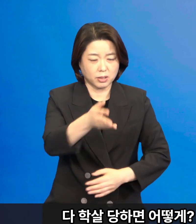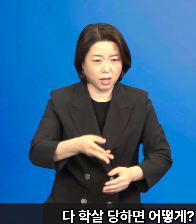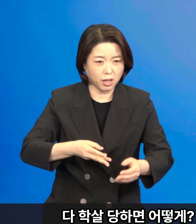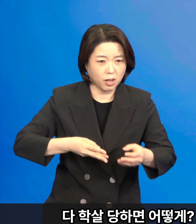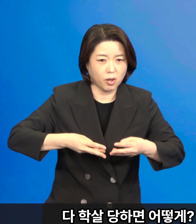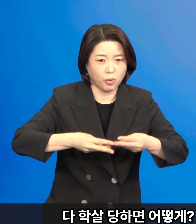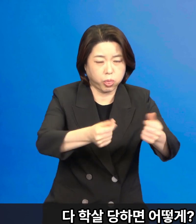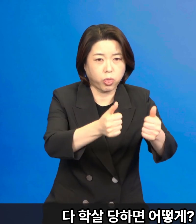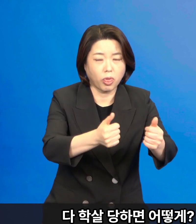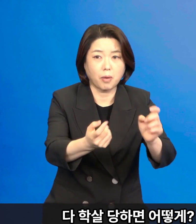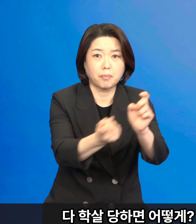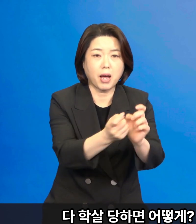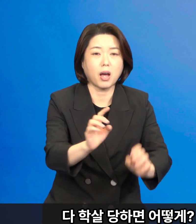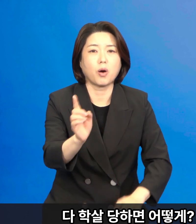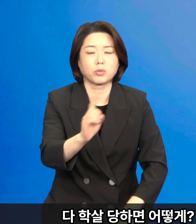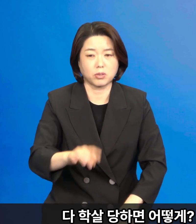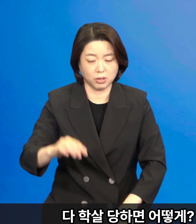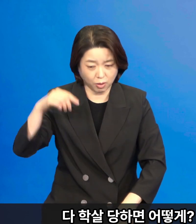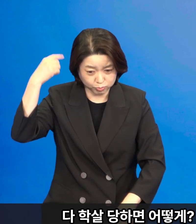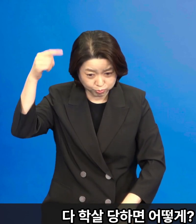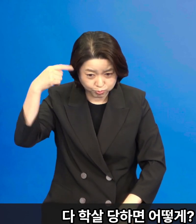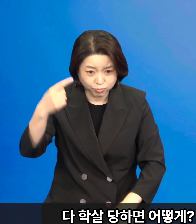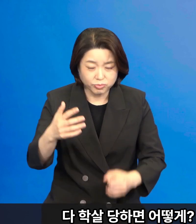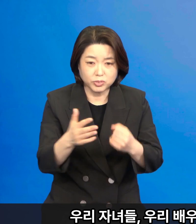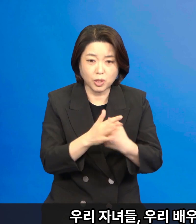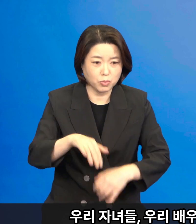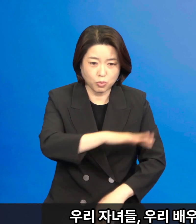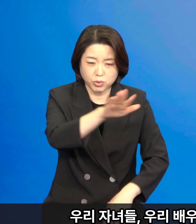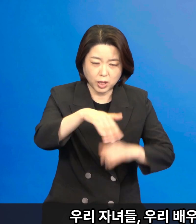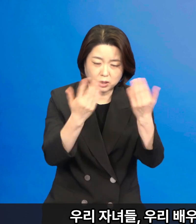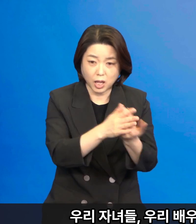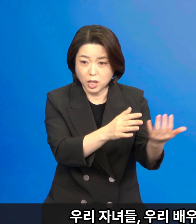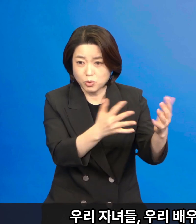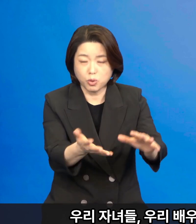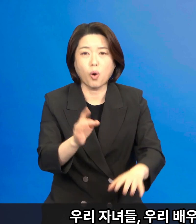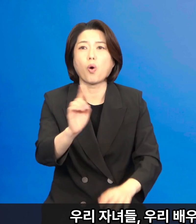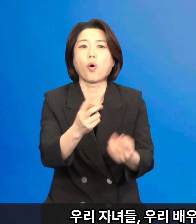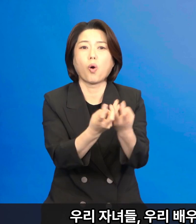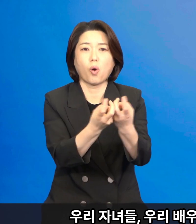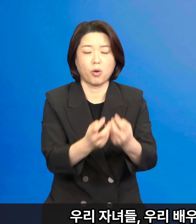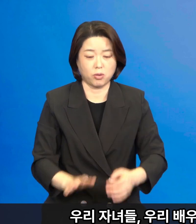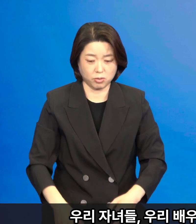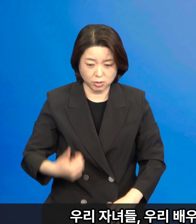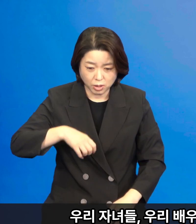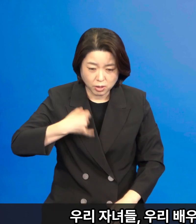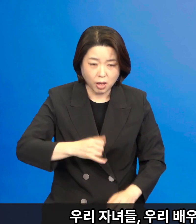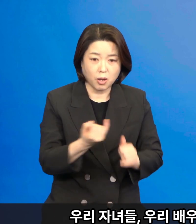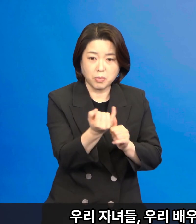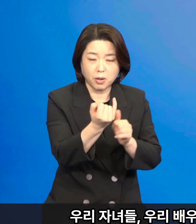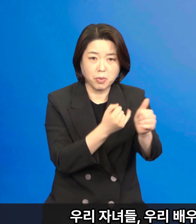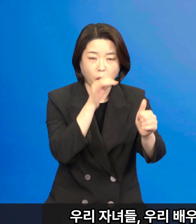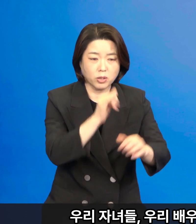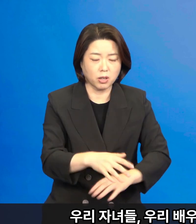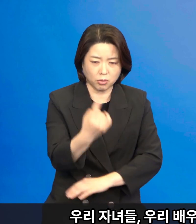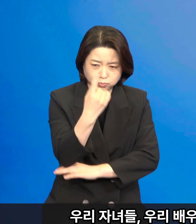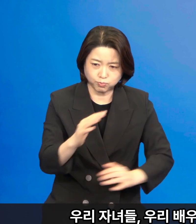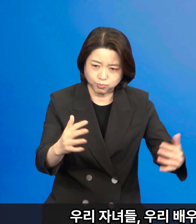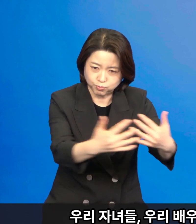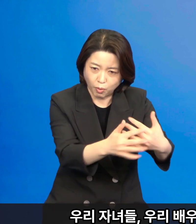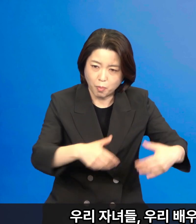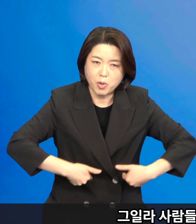어떡해? 미친 왕에 의해서. 그럴 수는 없잖아. 우리의 자녀들, 우리의 배우자가 있는데 지켜야 되지